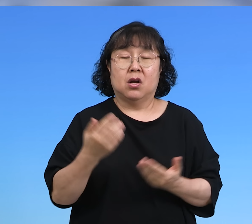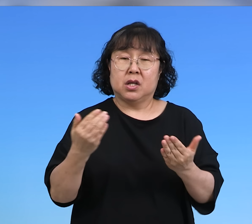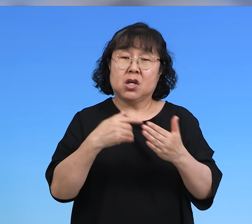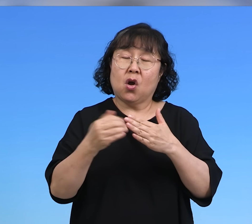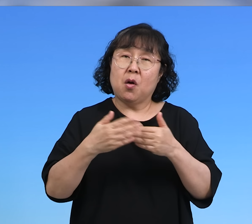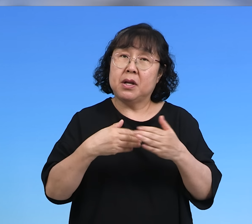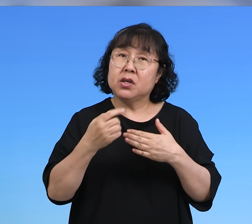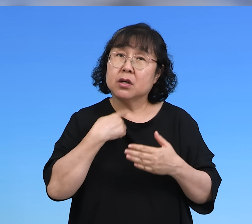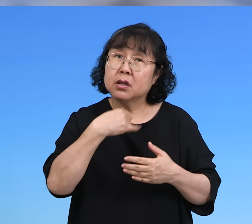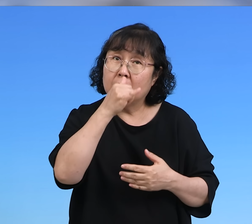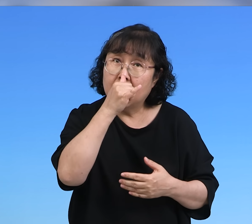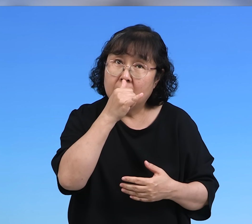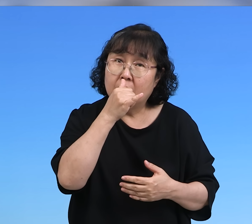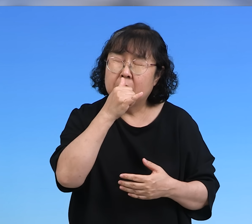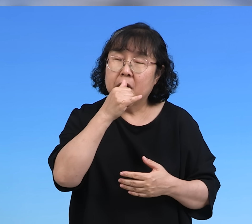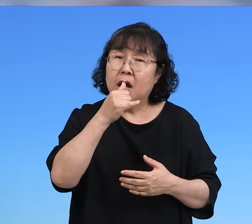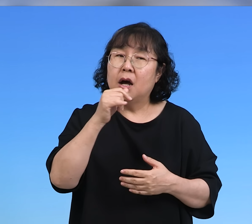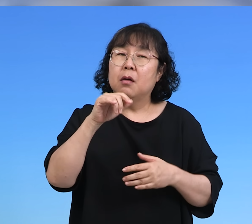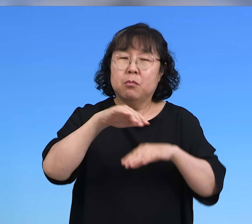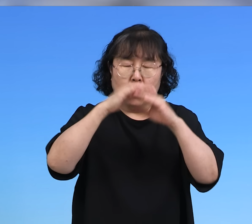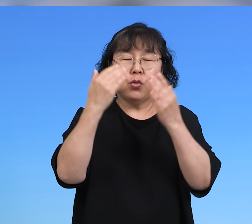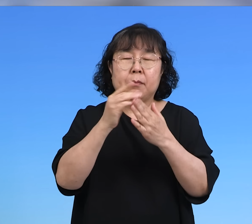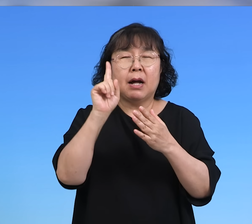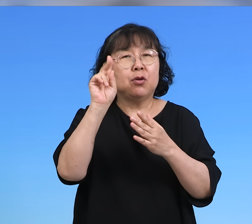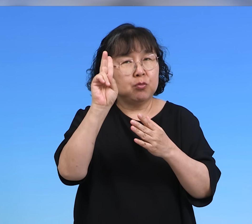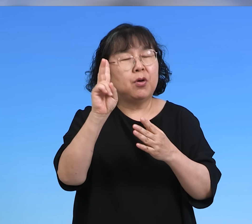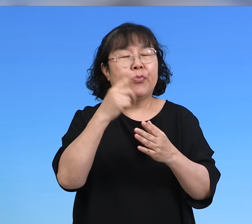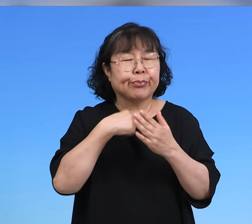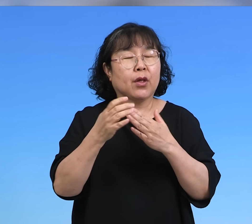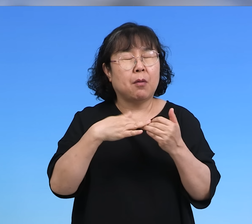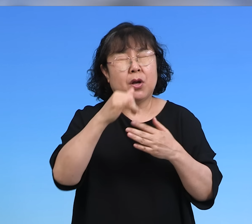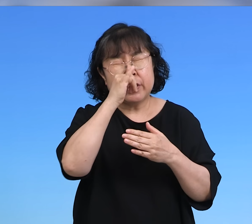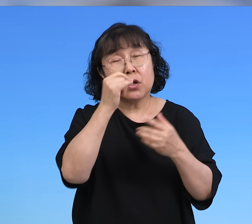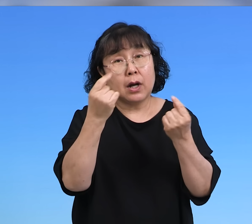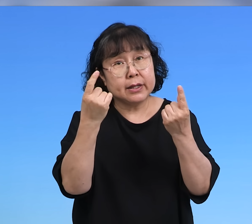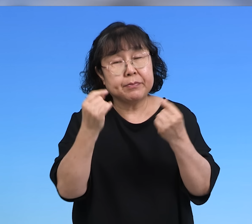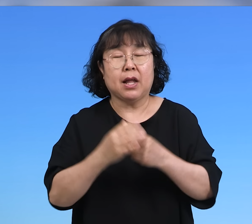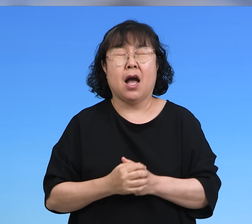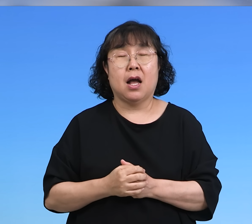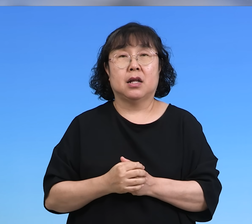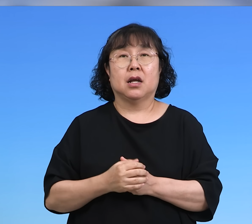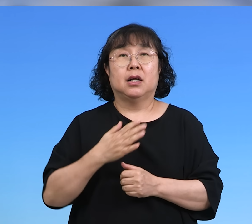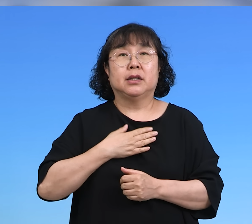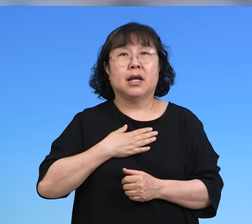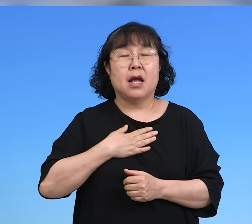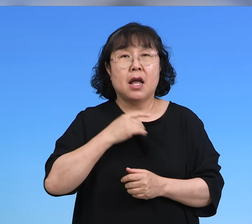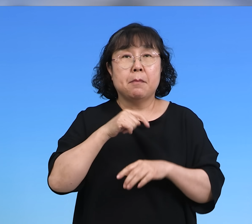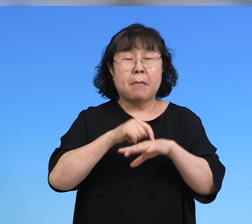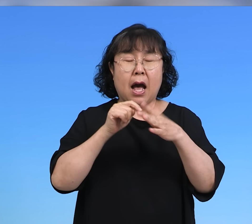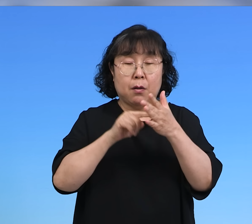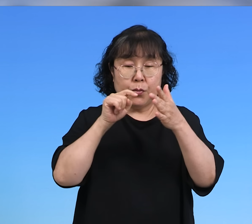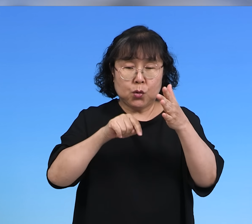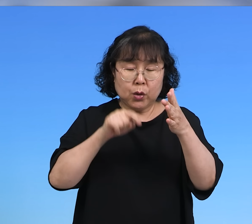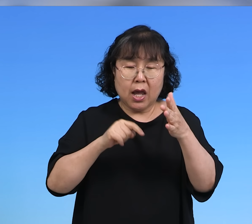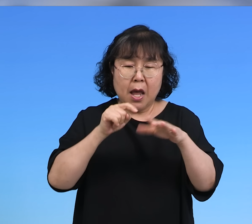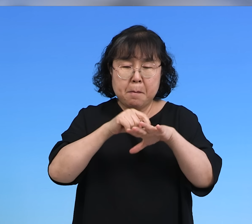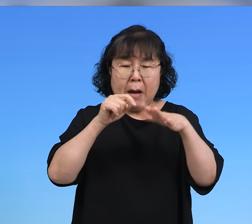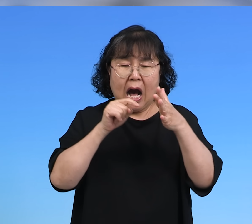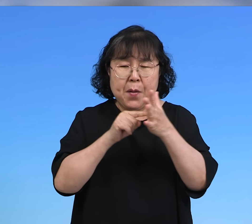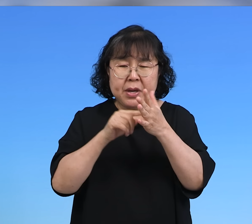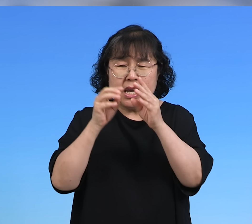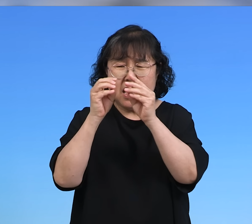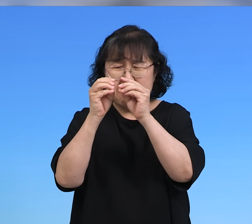거 겪어보신 적이 있으세요? 아마 다 한두 번 있으실 거예요. 저도 이 말씀을 묵상하면서 계속 제 마음에 이